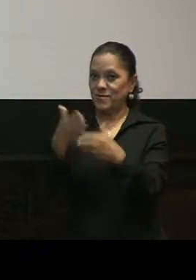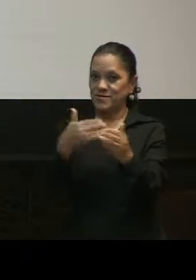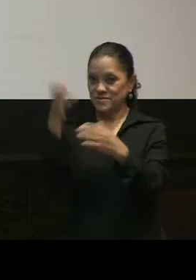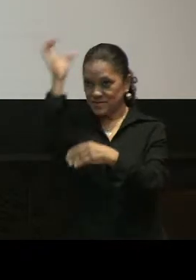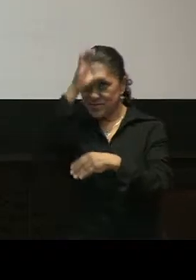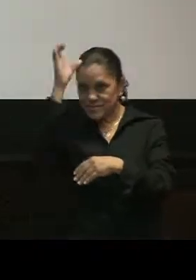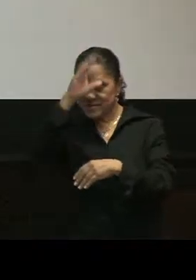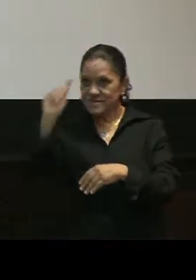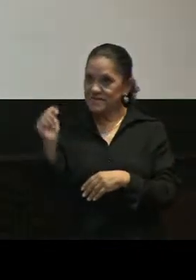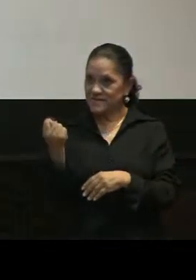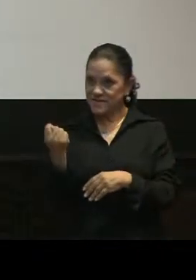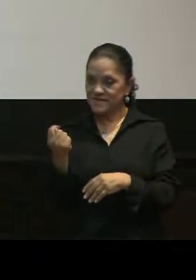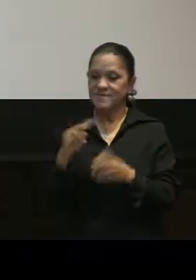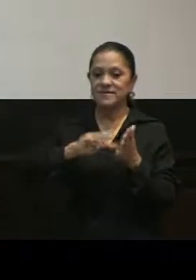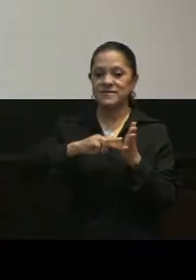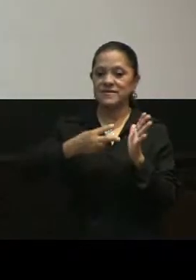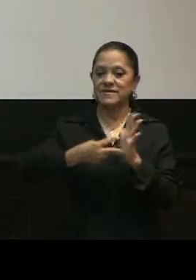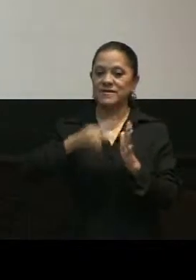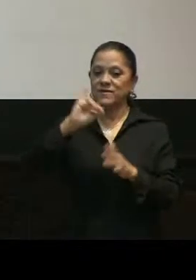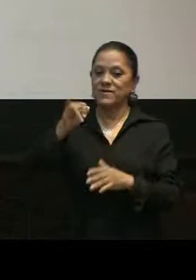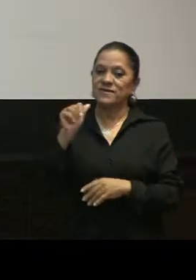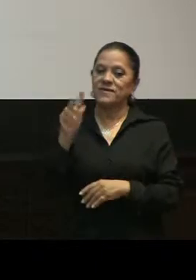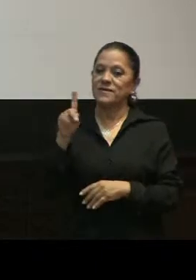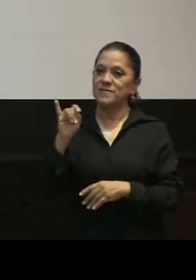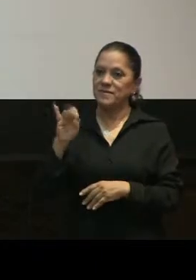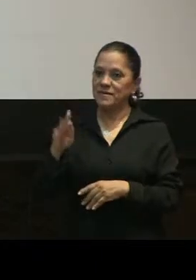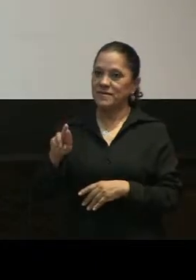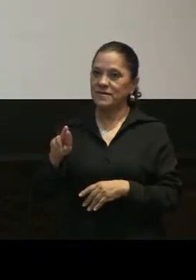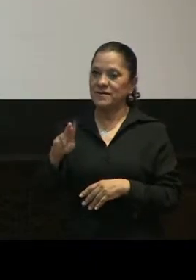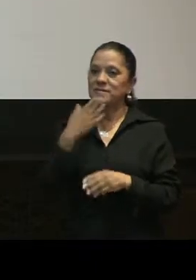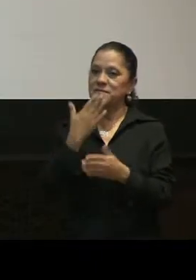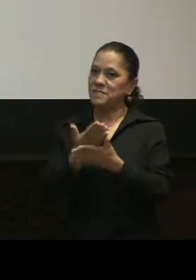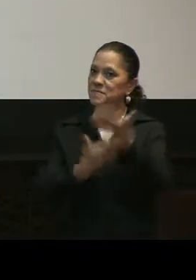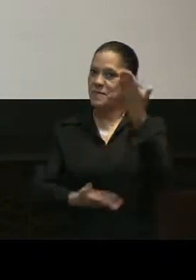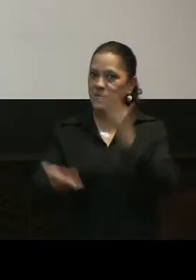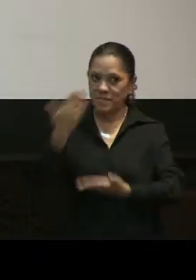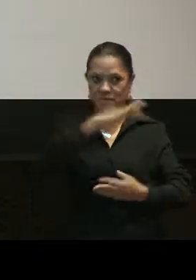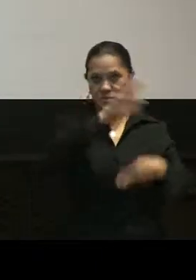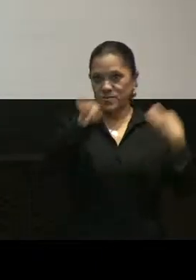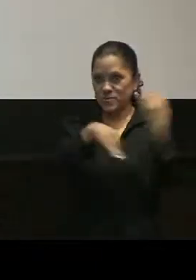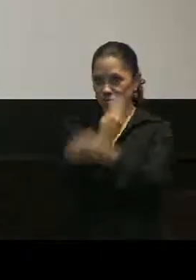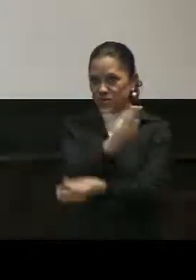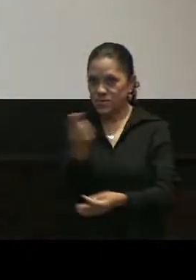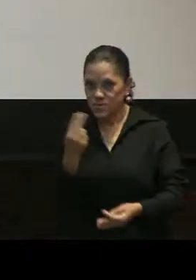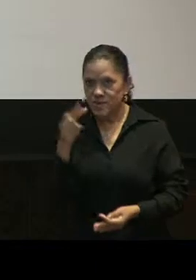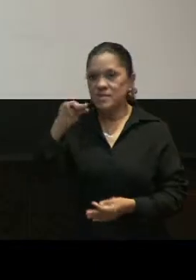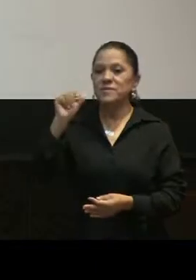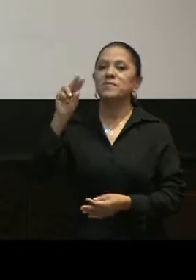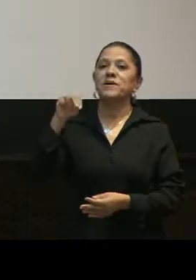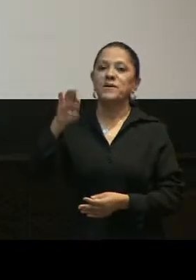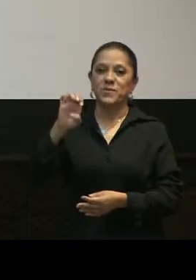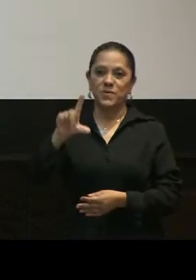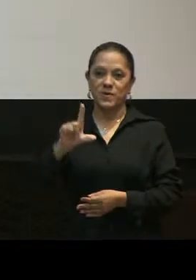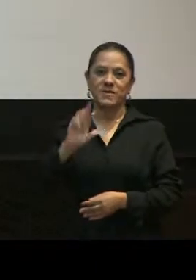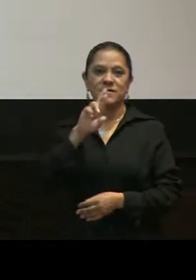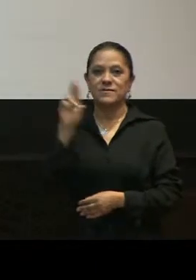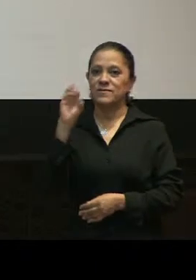Tecnología. Ingeniero Javier Jiménez, bienvenidos todos ustedes, Manuel,